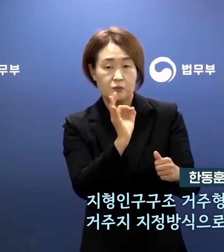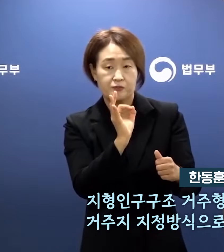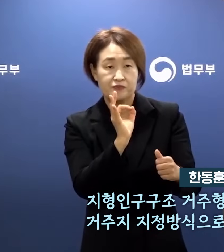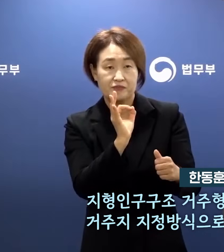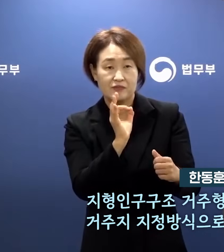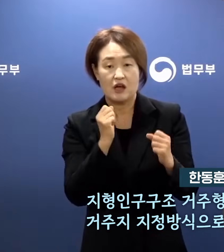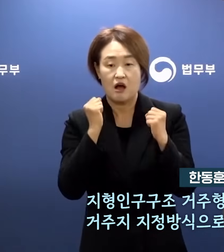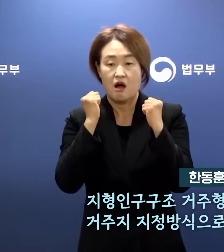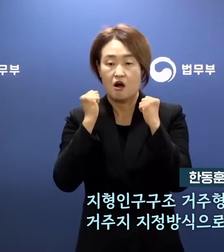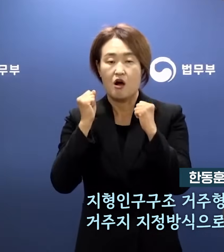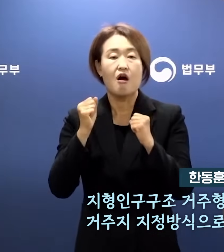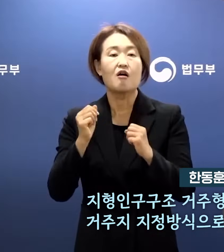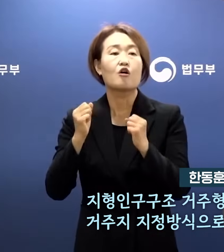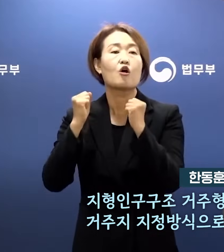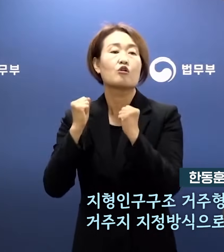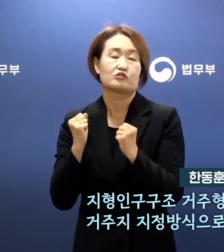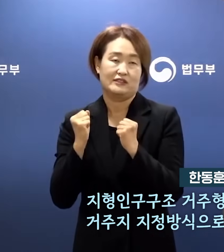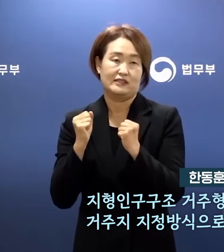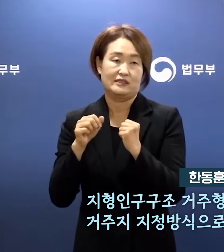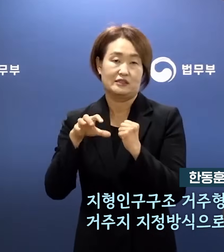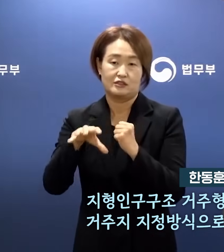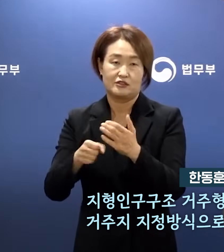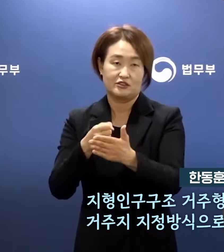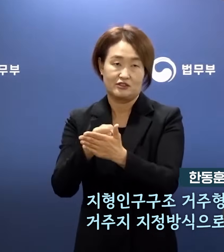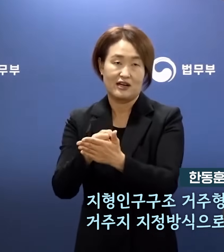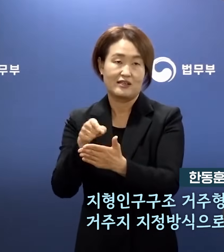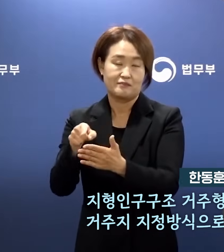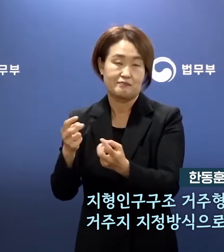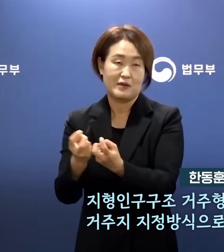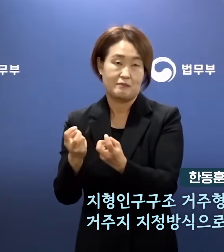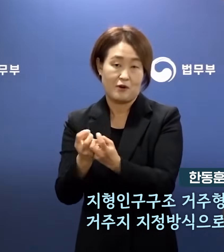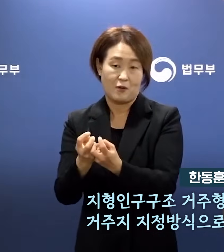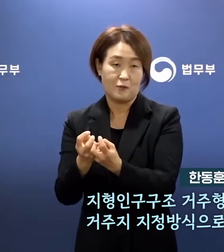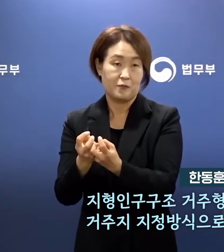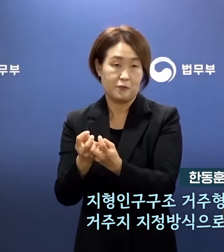거주지 지정 방식으로 입법 방향을 정했습니다.